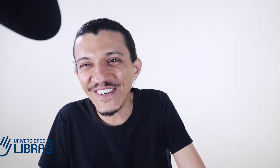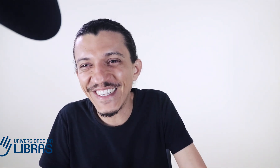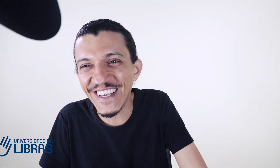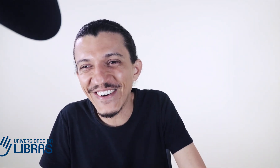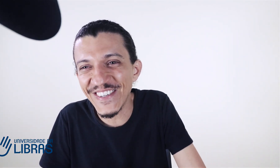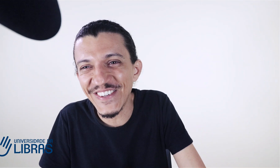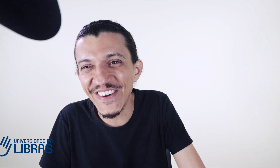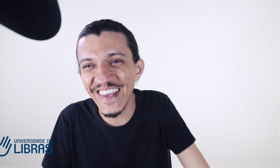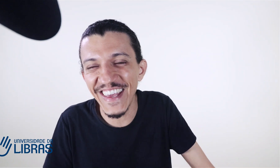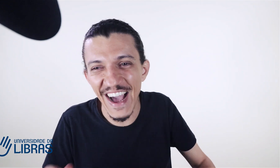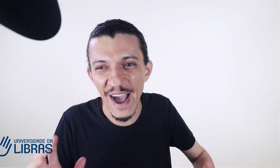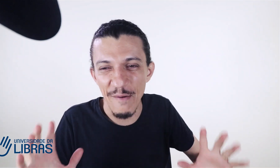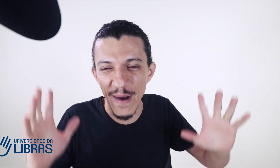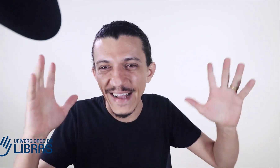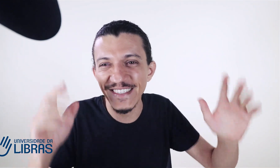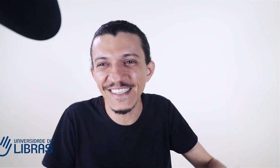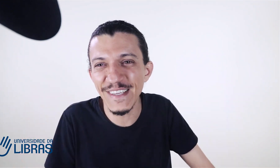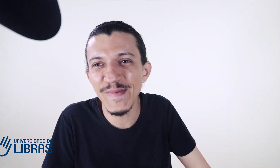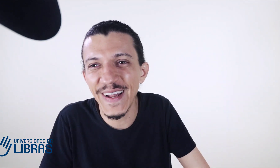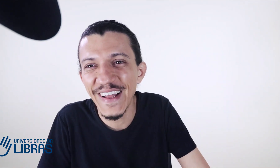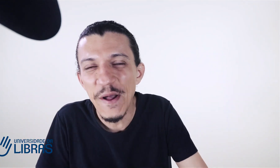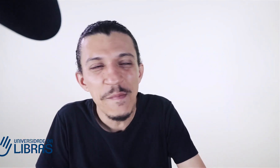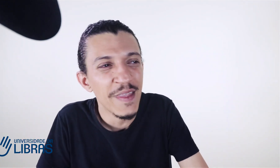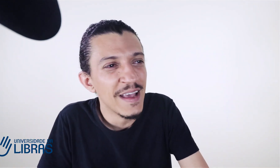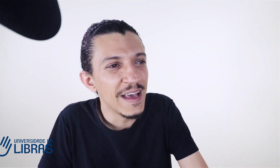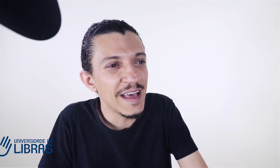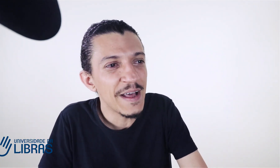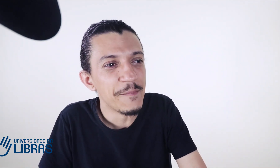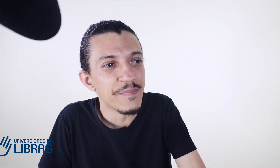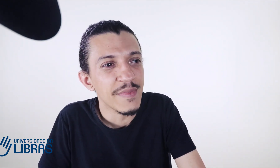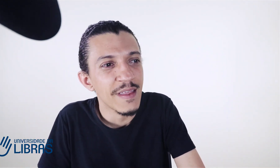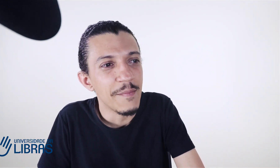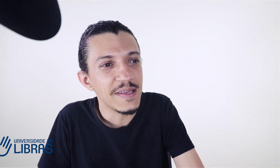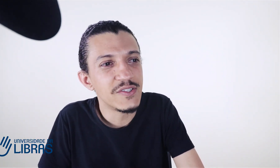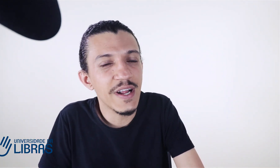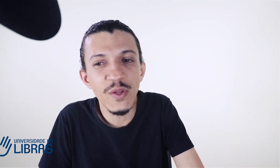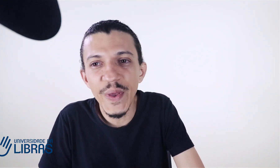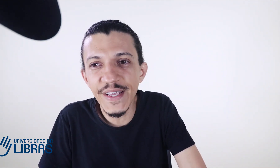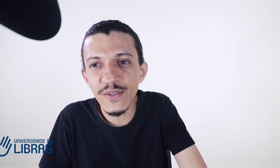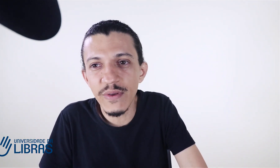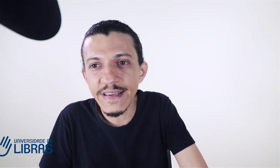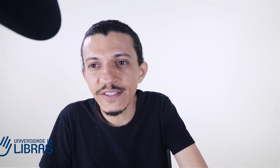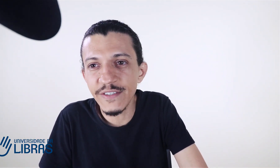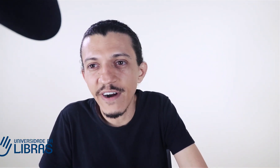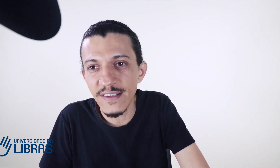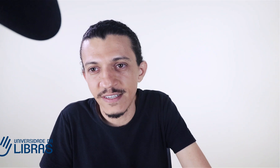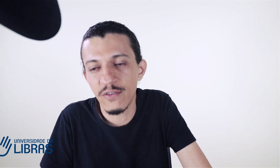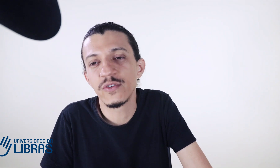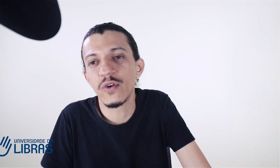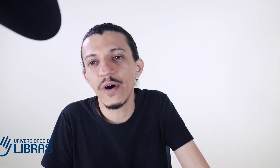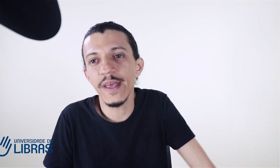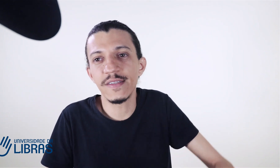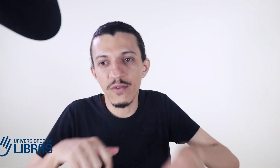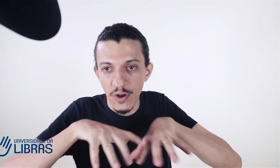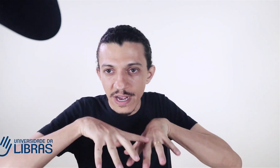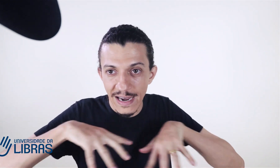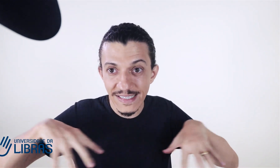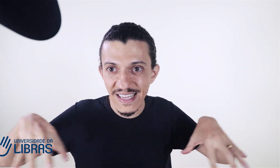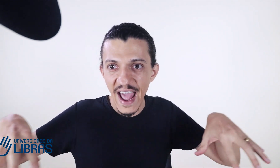conseguir construir a parte de cima, né? Mas tirando isso, o que, que a gente faz? Você constrói, você coloca alicerces